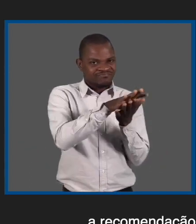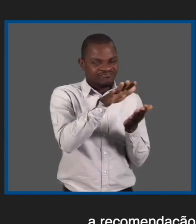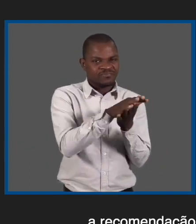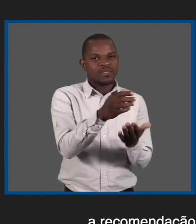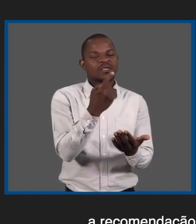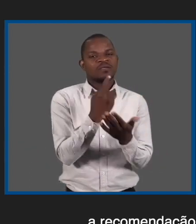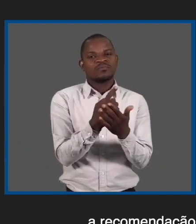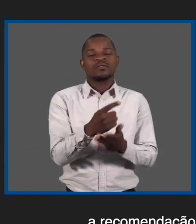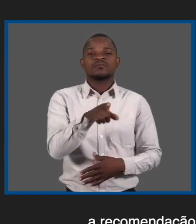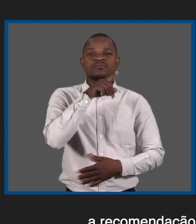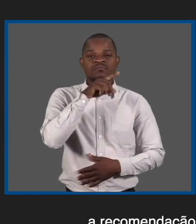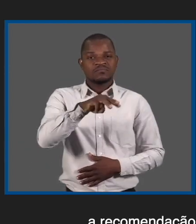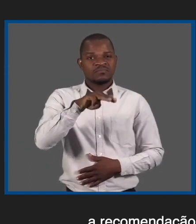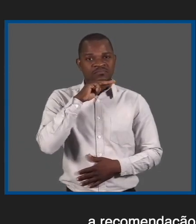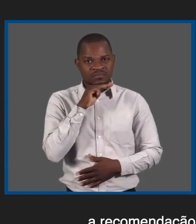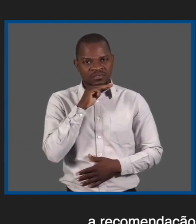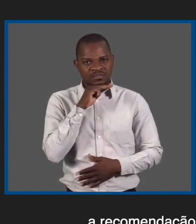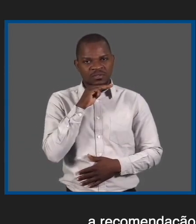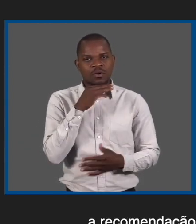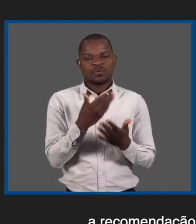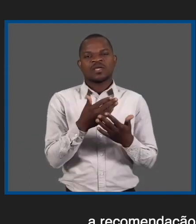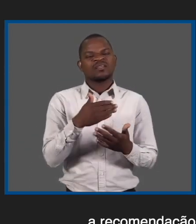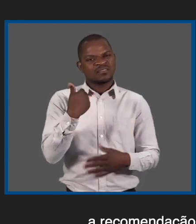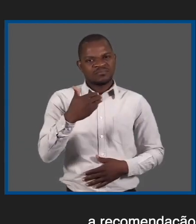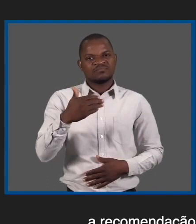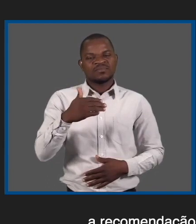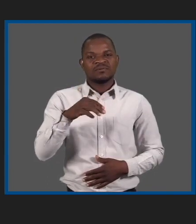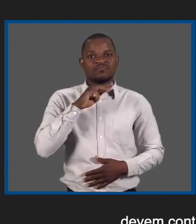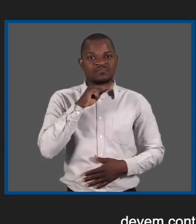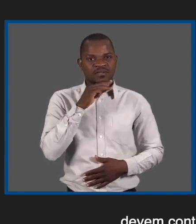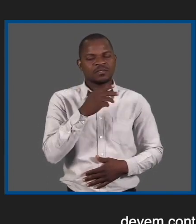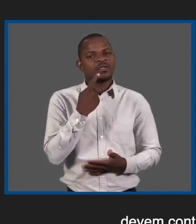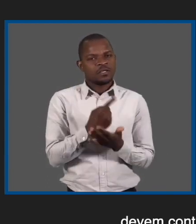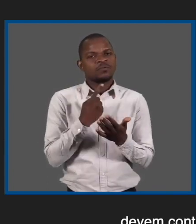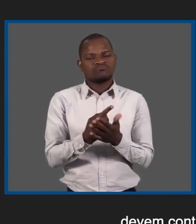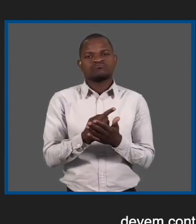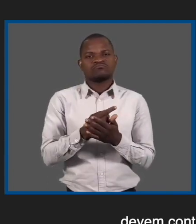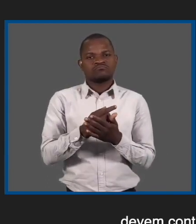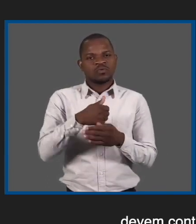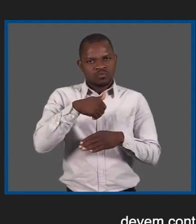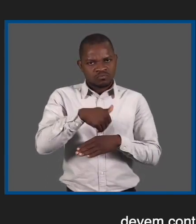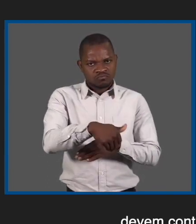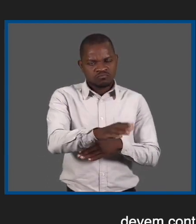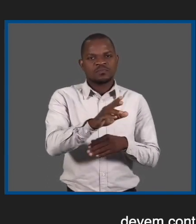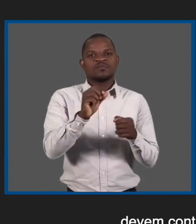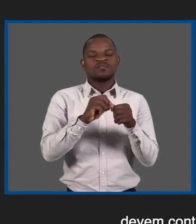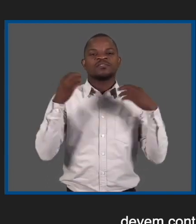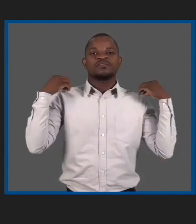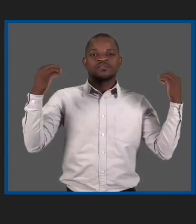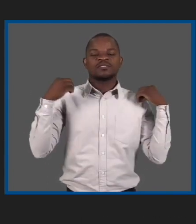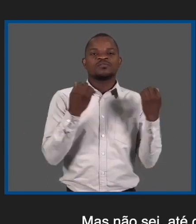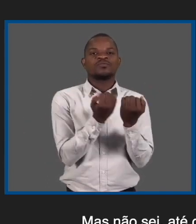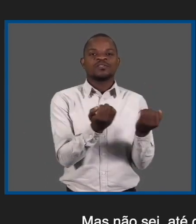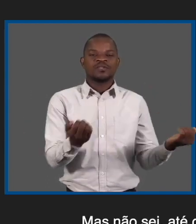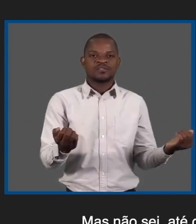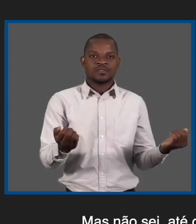cooperativa é que os pais, não é? Neste caso, a maior parte são as mulheres, deviam e devem continuar a trabalhar as crianças.